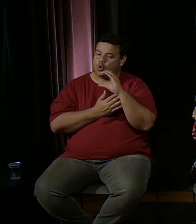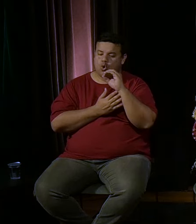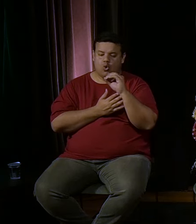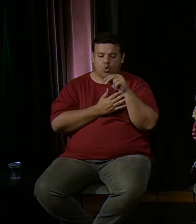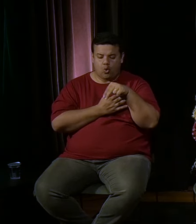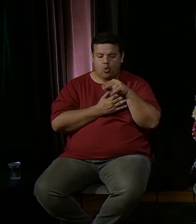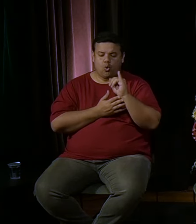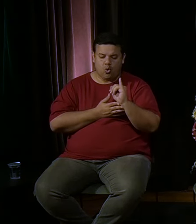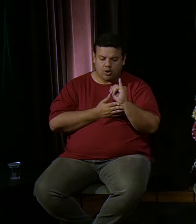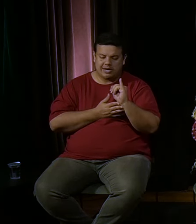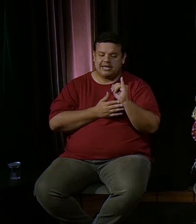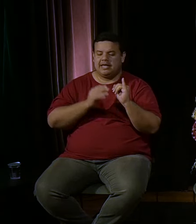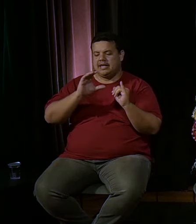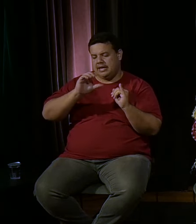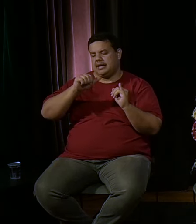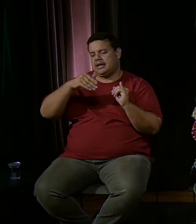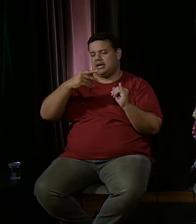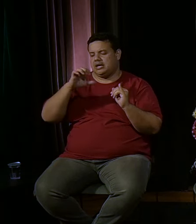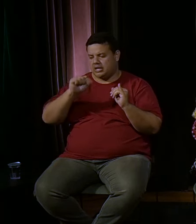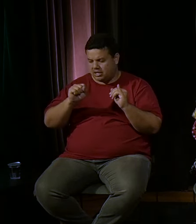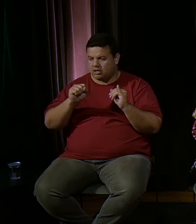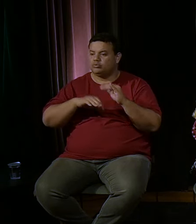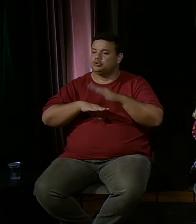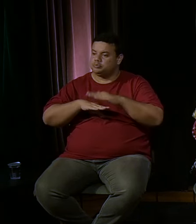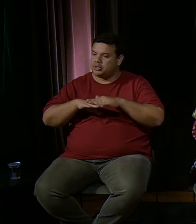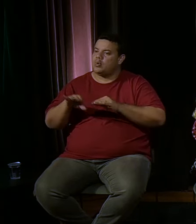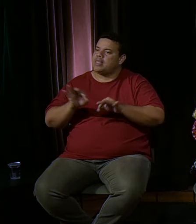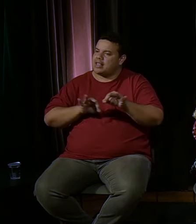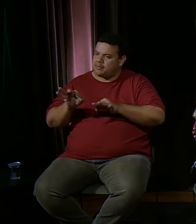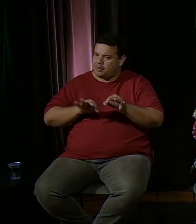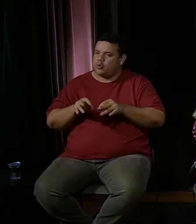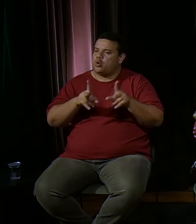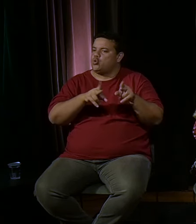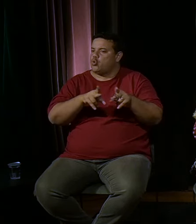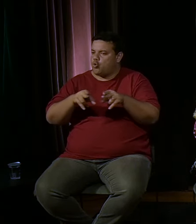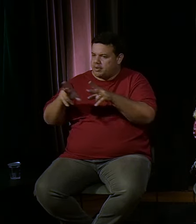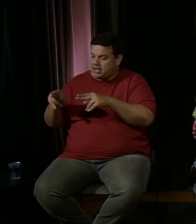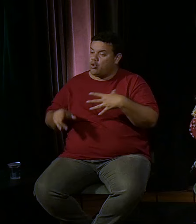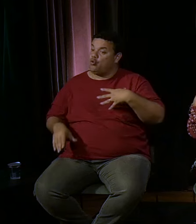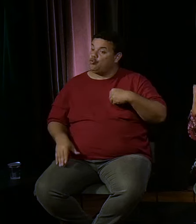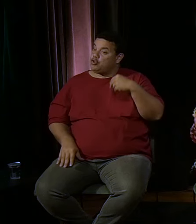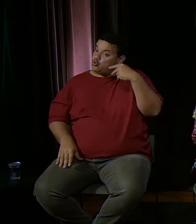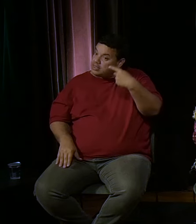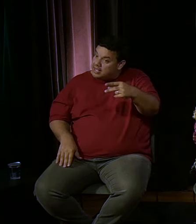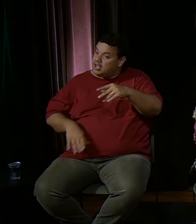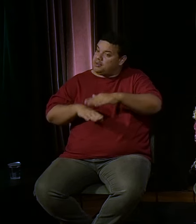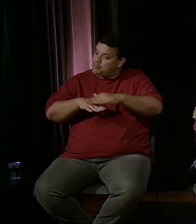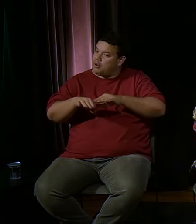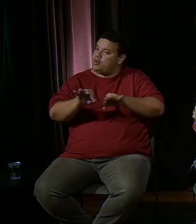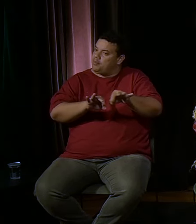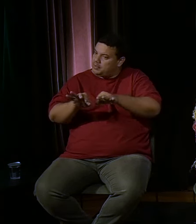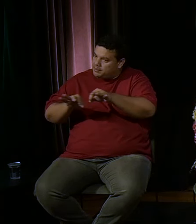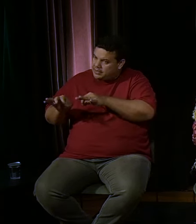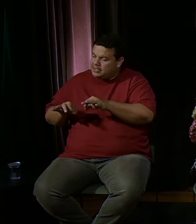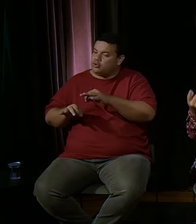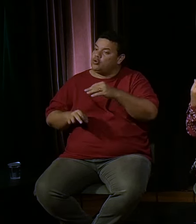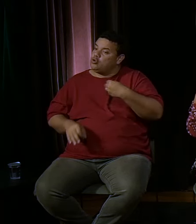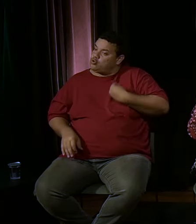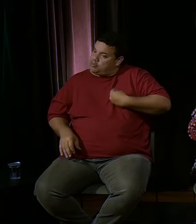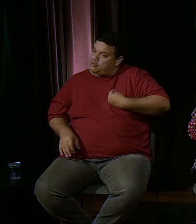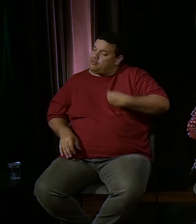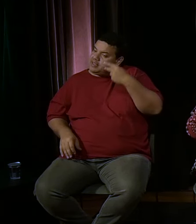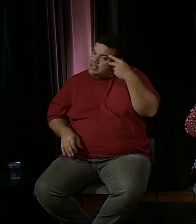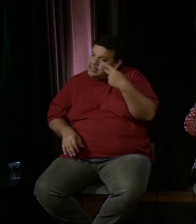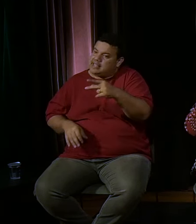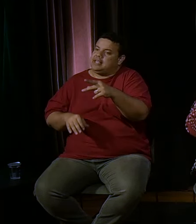fazendo um documentário, né? O Luiz Abramo, que é filho dele, está fazendo um documentário sobre a vida e a obra dele.